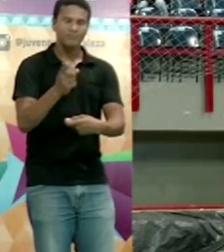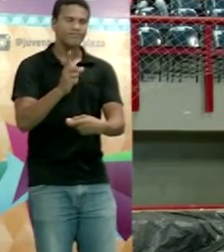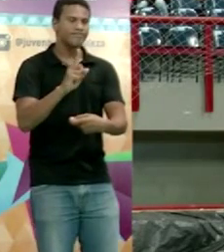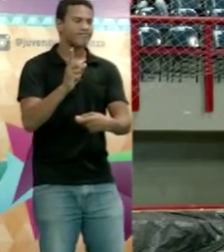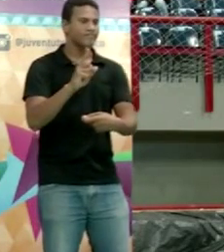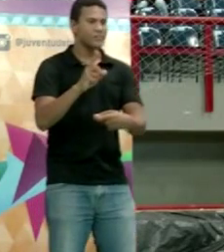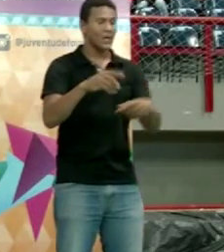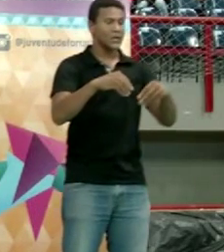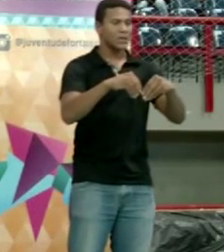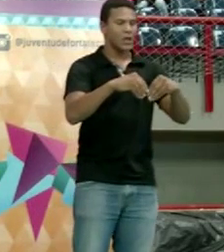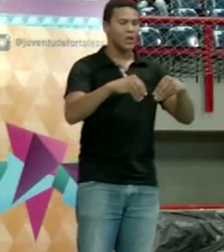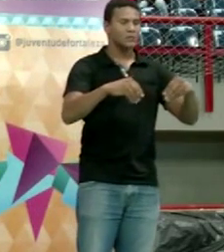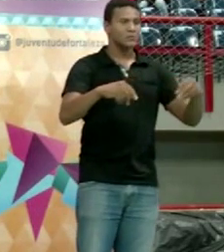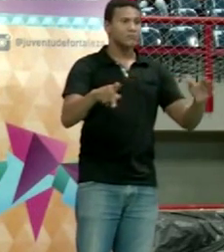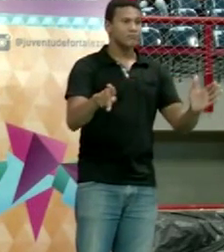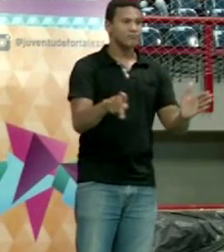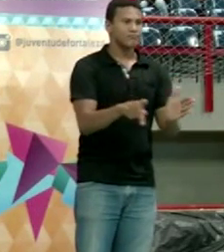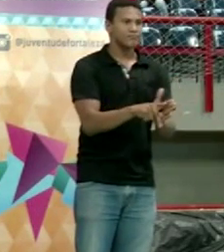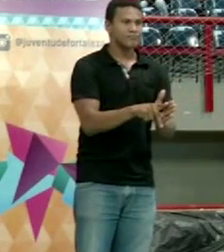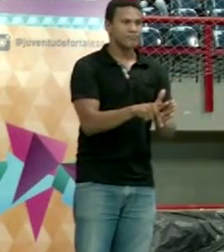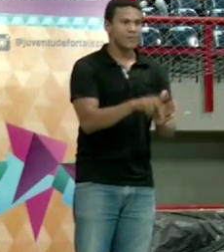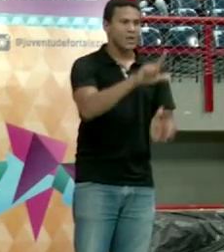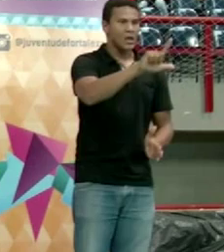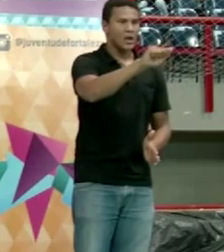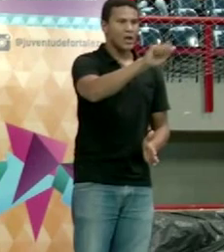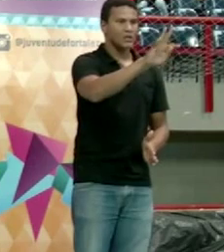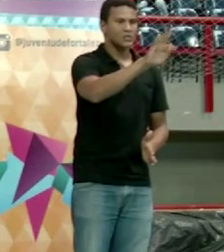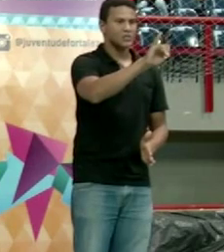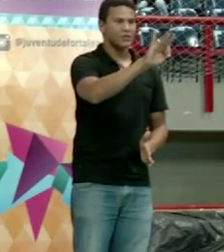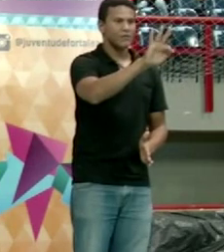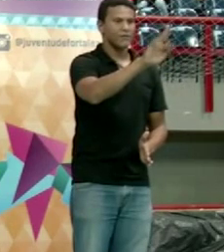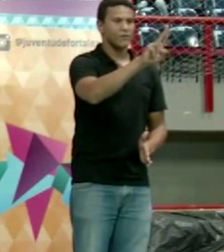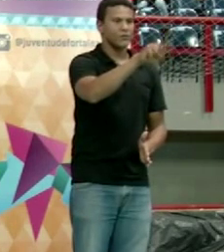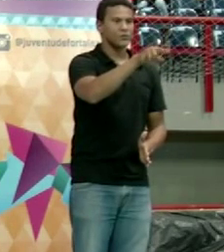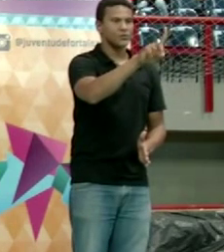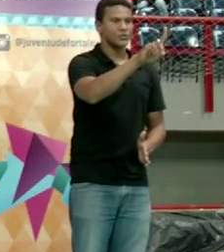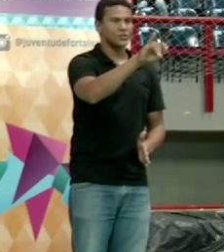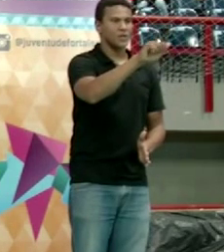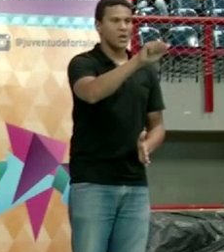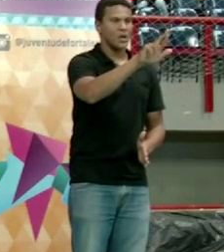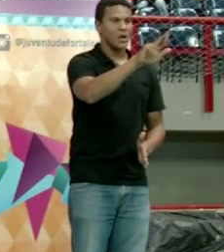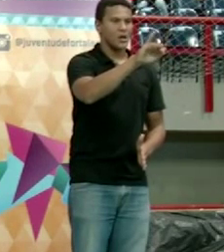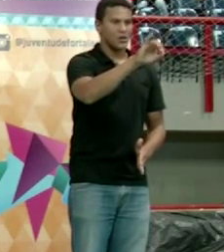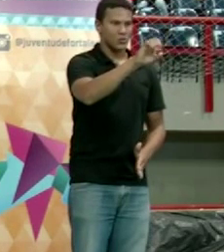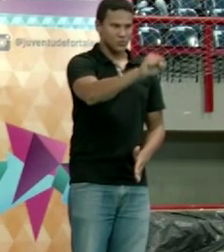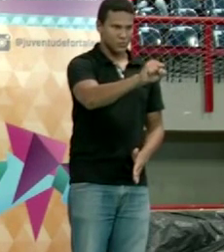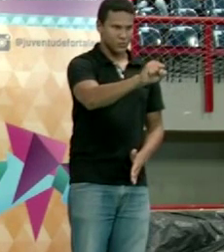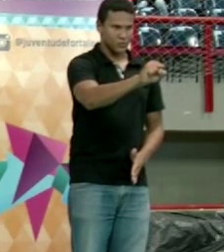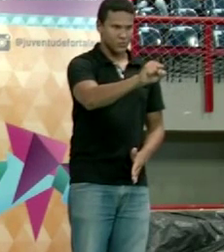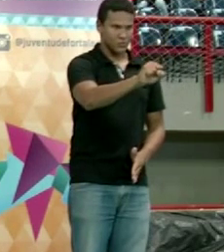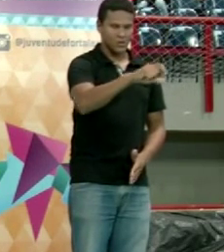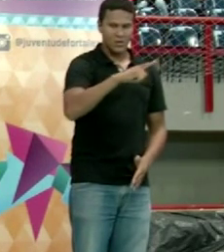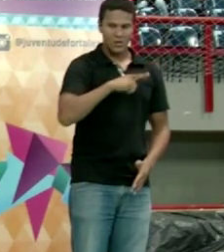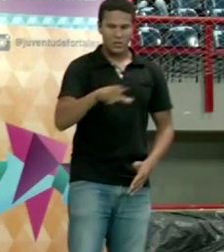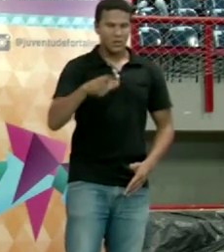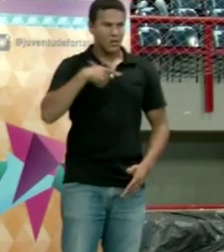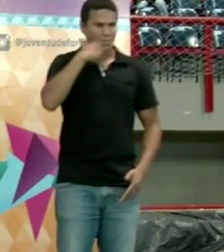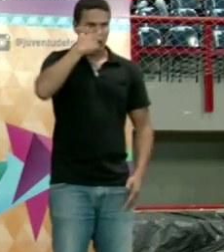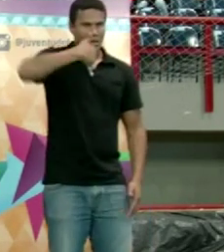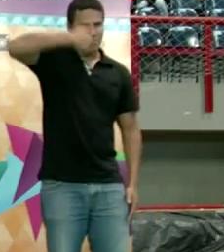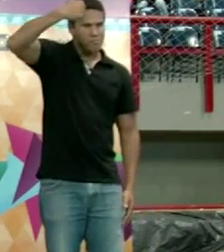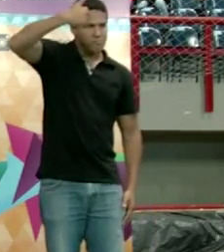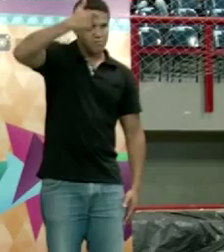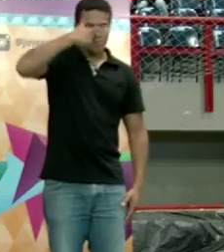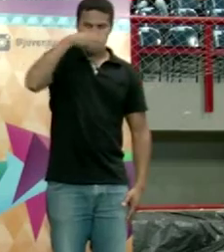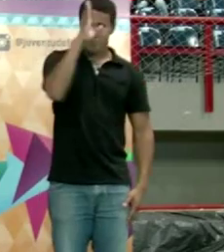Latifundiários. Eles pressionaram Dom Pedro I. Ele proclamou a independência. Brasil quer romper os laços